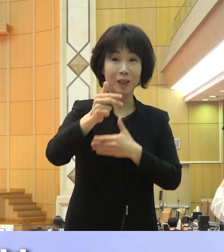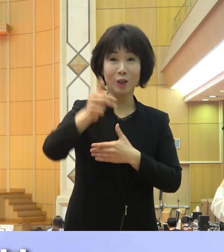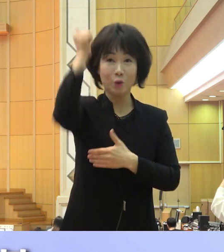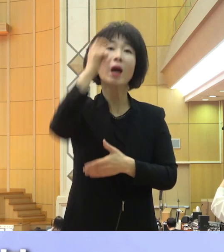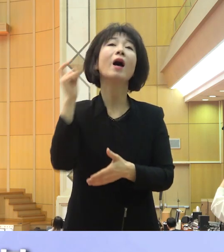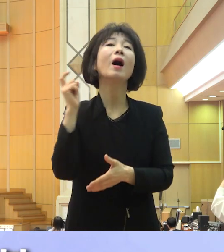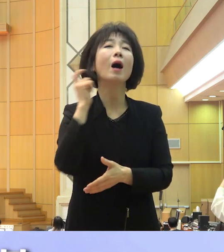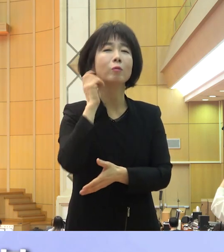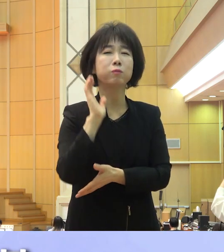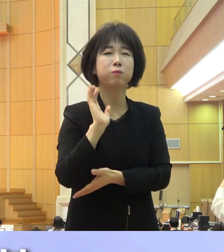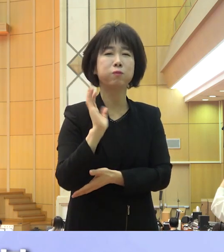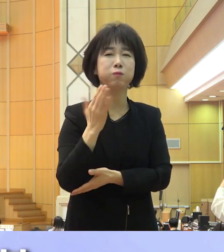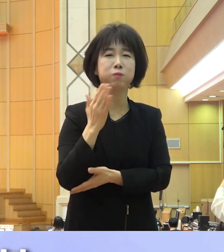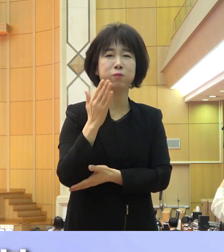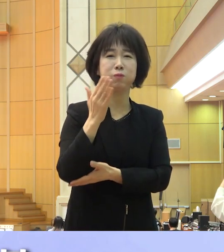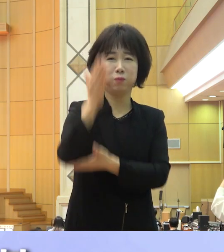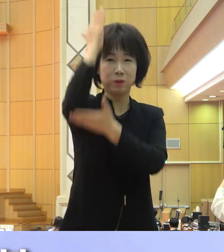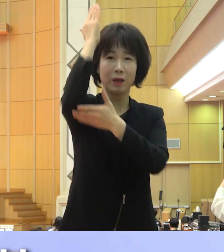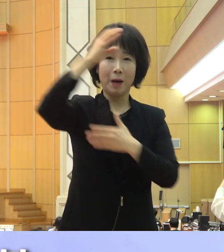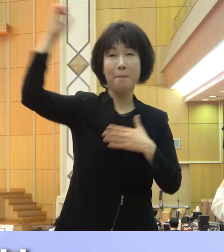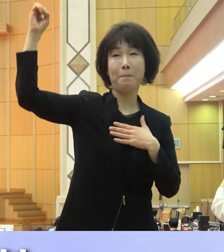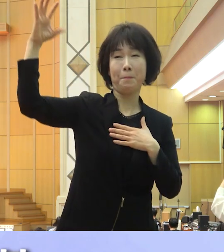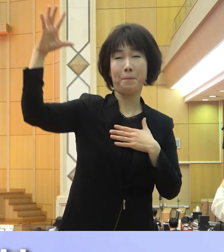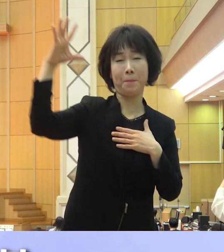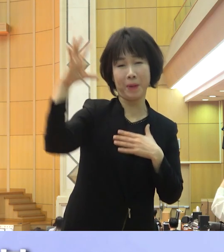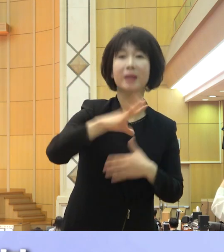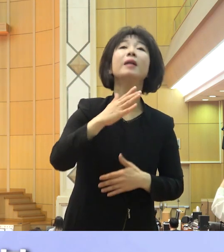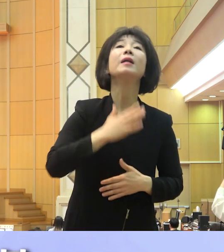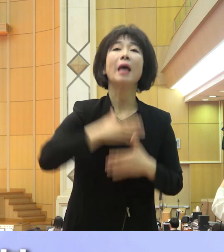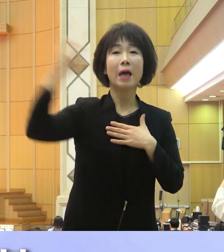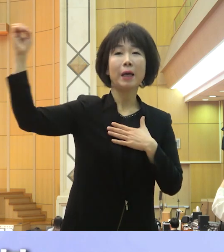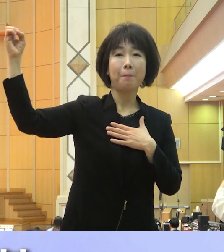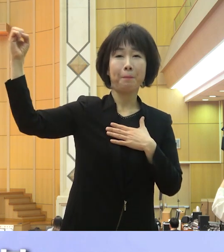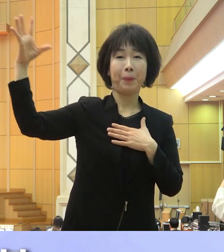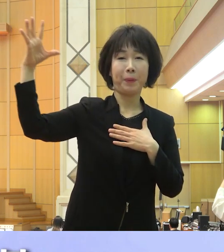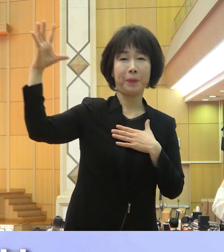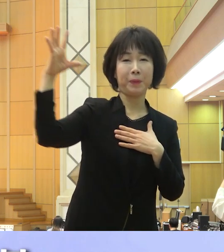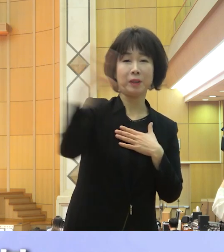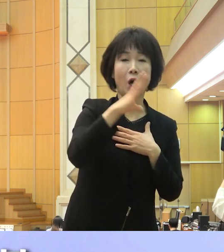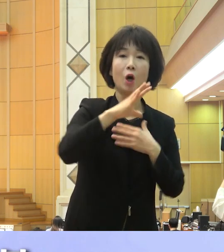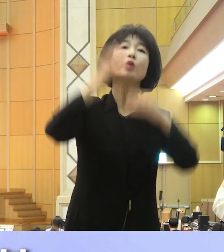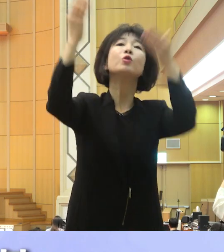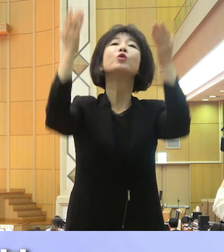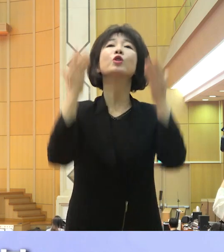주의 영광 빛난 듯이 내게